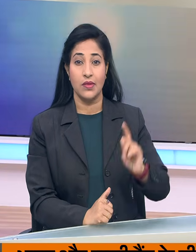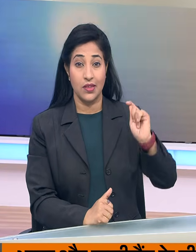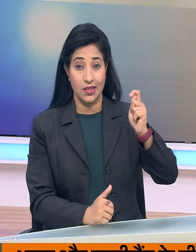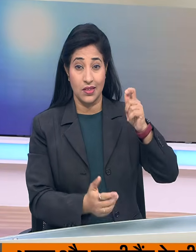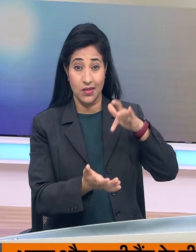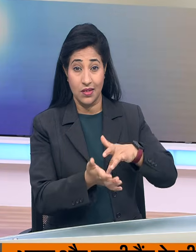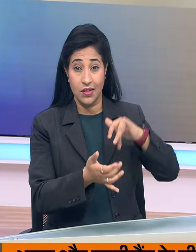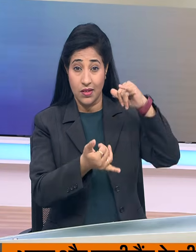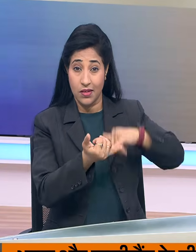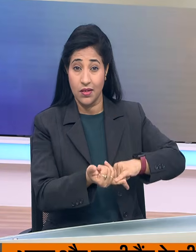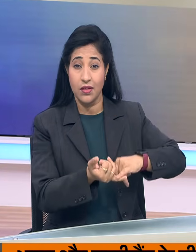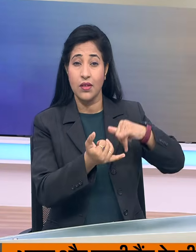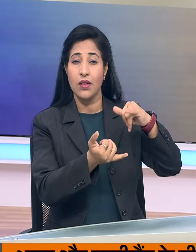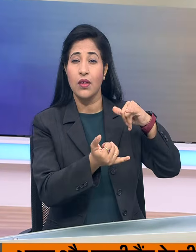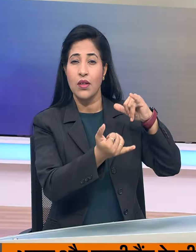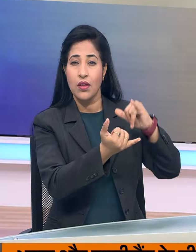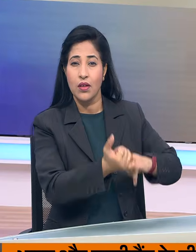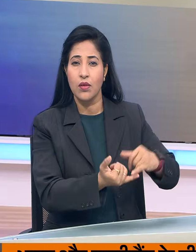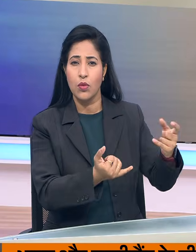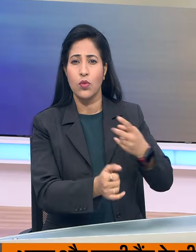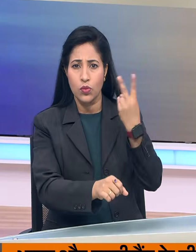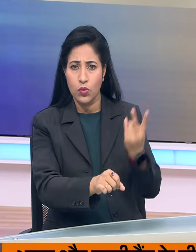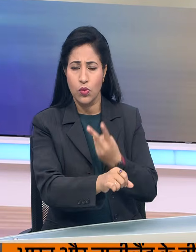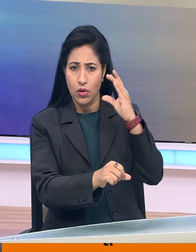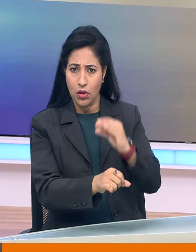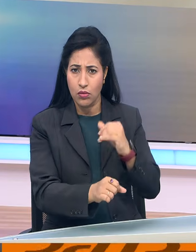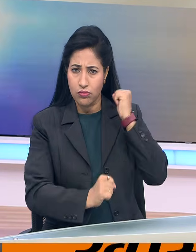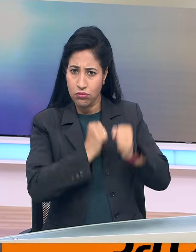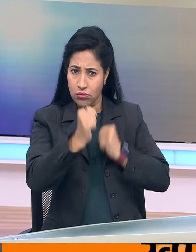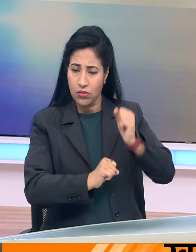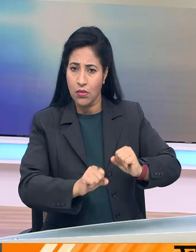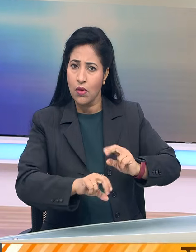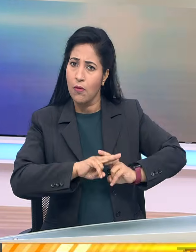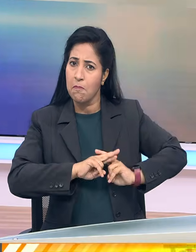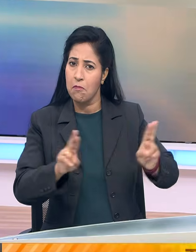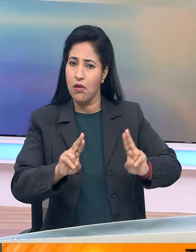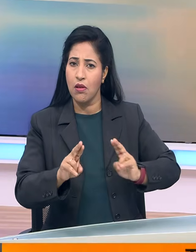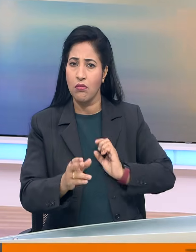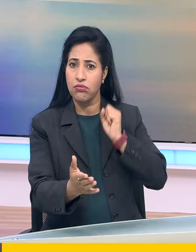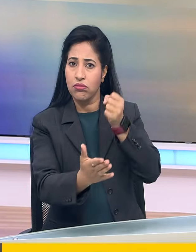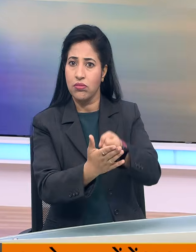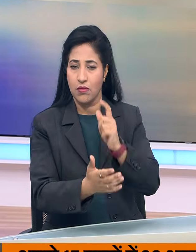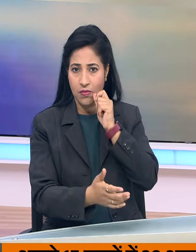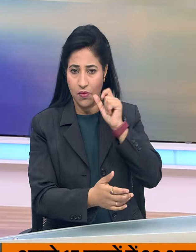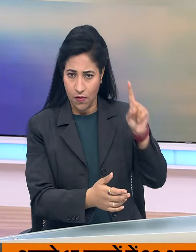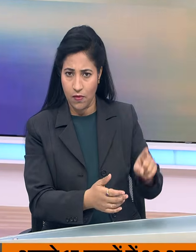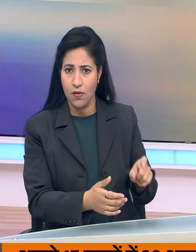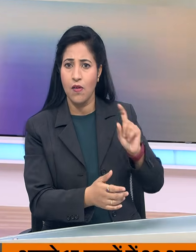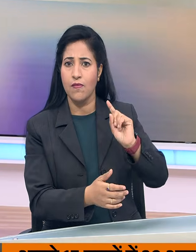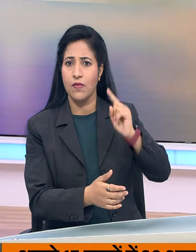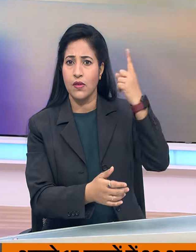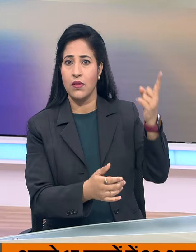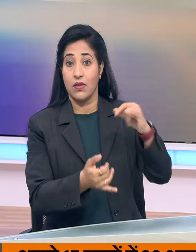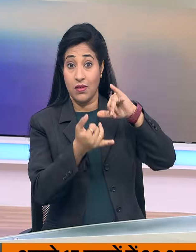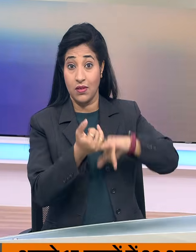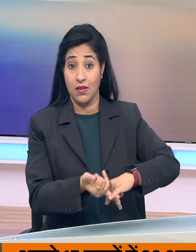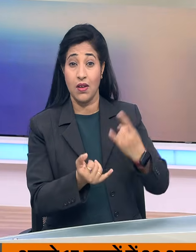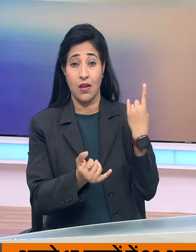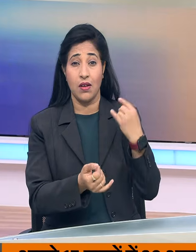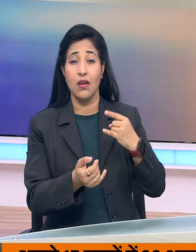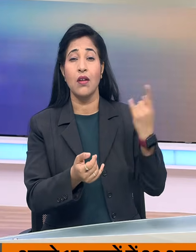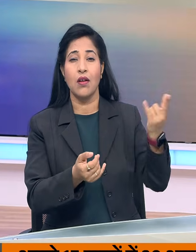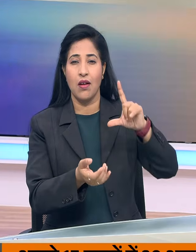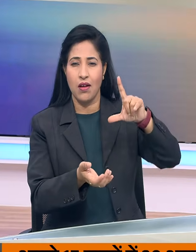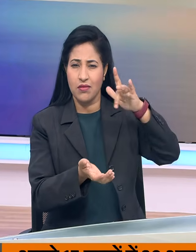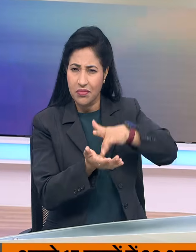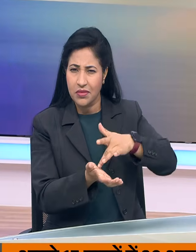केन्या के सेबेस्टियन सावे 2 घंटे से कम समय में मैराथन पूरी करने वाले पहले पुरुष बन गए हैं। सावे ने कल आयोजित लंदन मैराथन